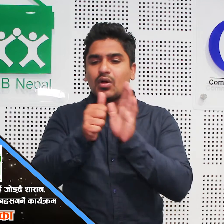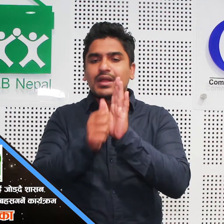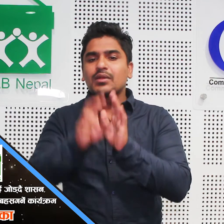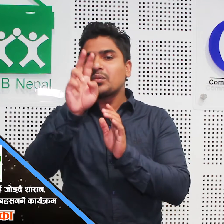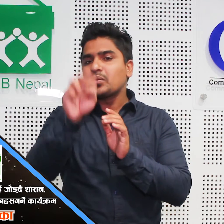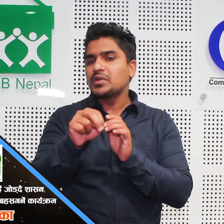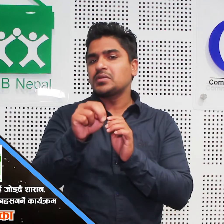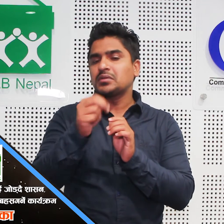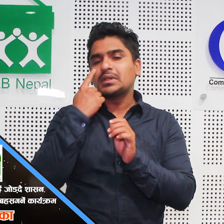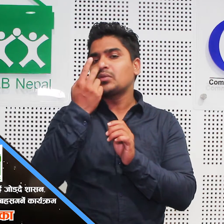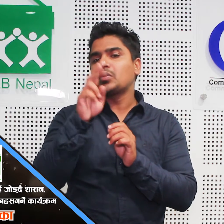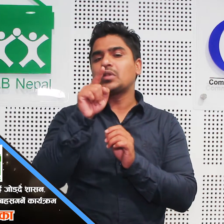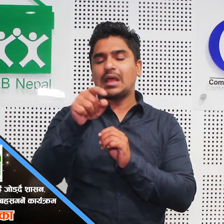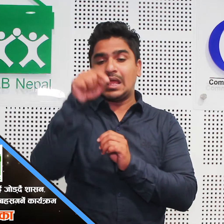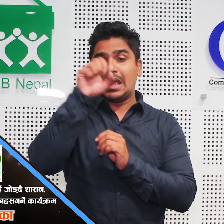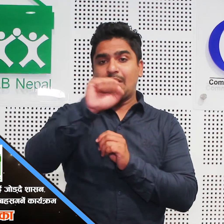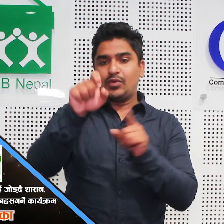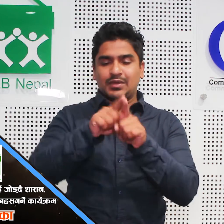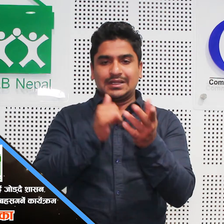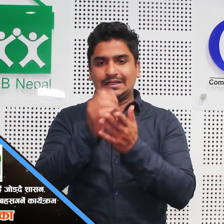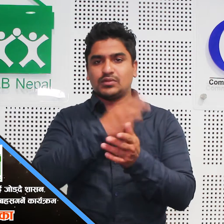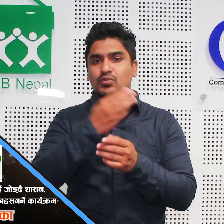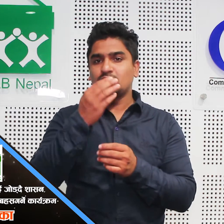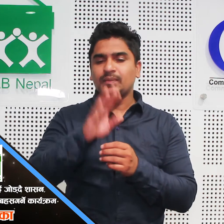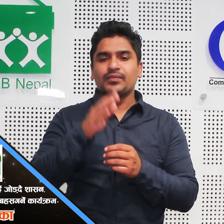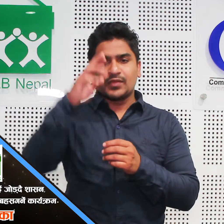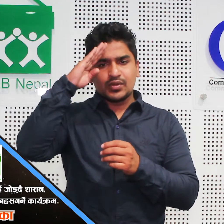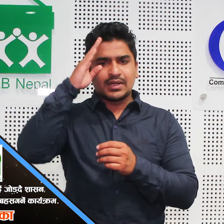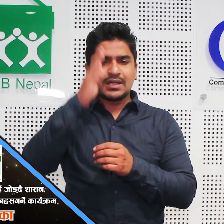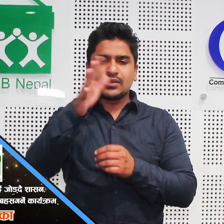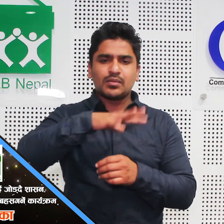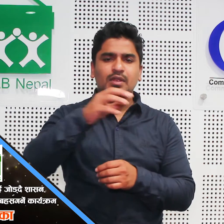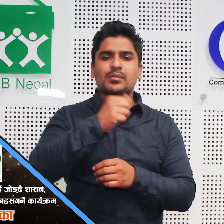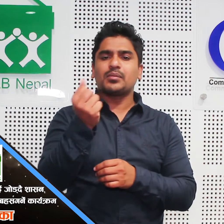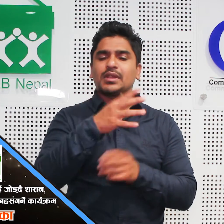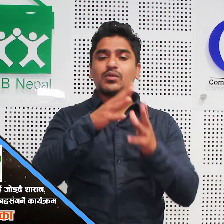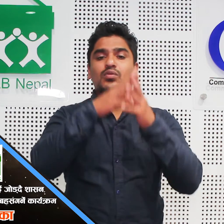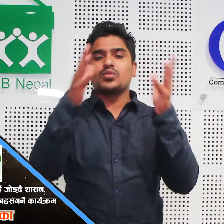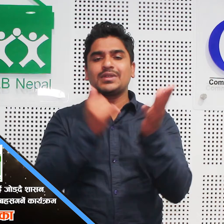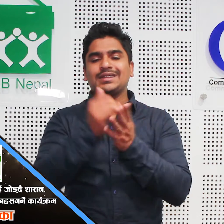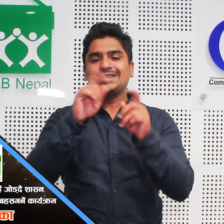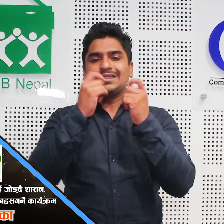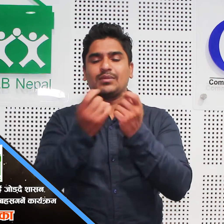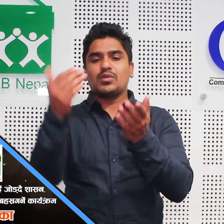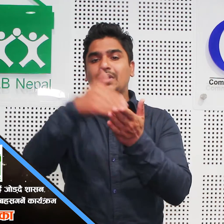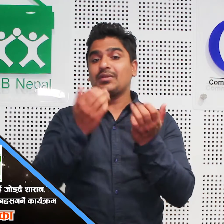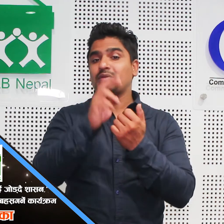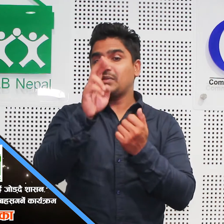बढ्नुपर्ने देख्नुभयो? यहाँ पनि आफू पनि कृषक हुनुहुन्छ होइन. राज्यले सबैभन्दा ठुलो नै कृषि क्षेत्रमा लगानी गर्नुपर्छ. कृषि बिना